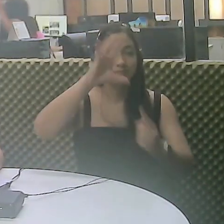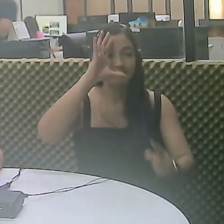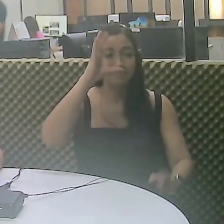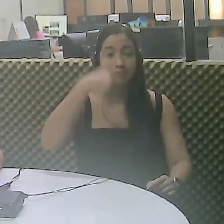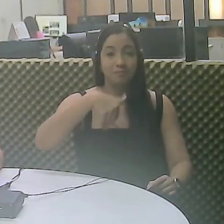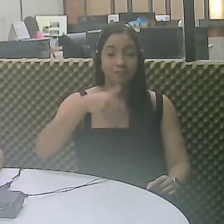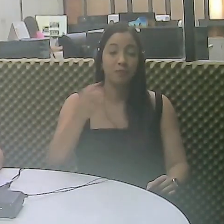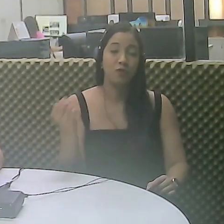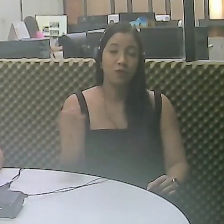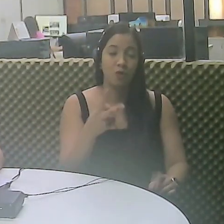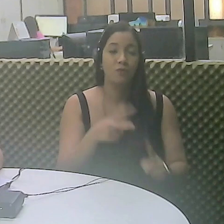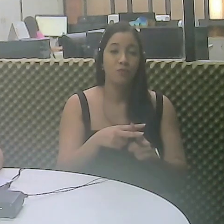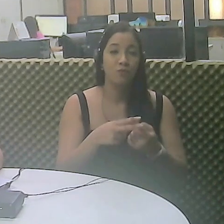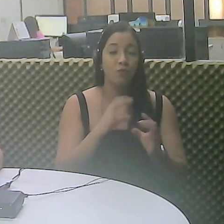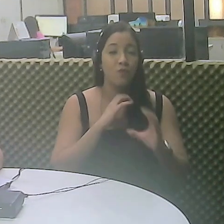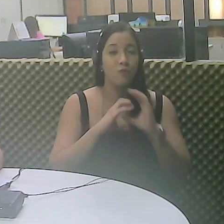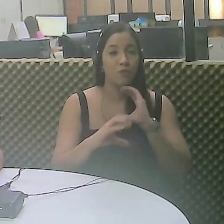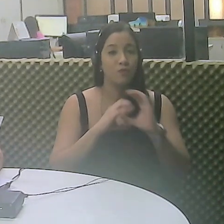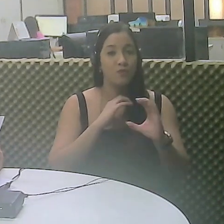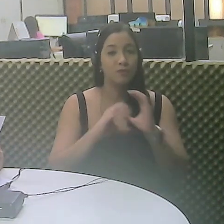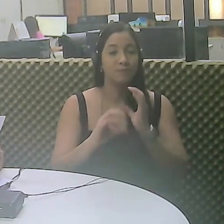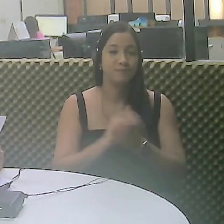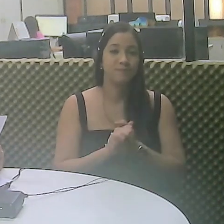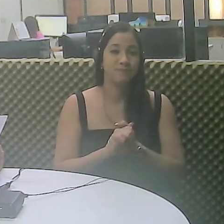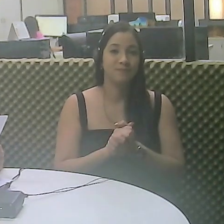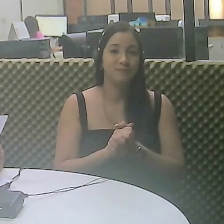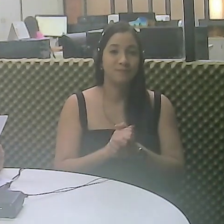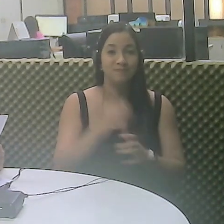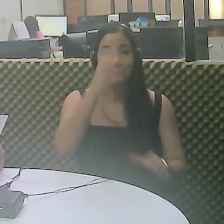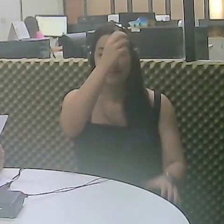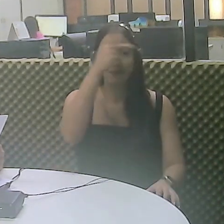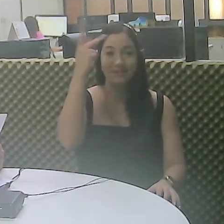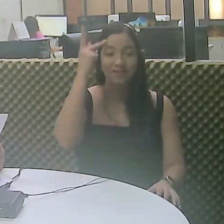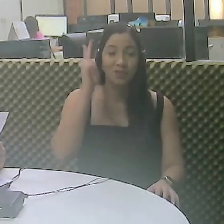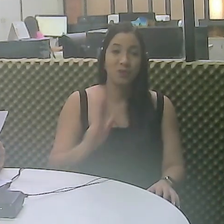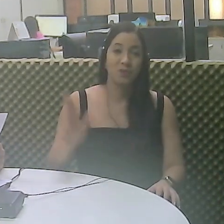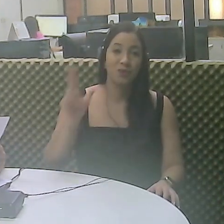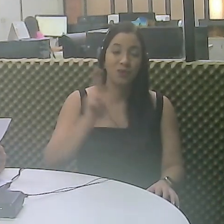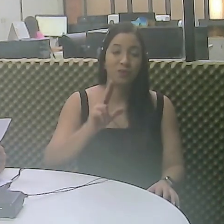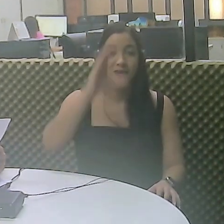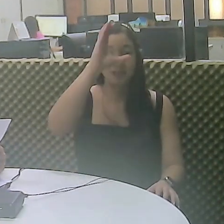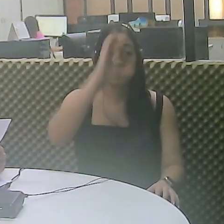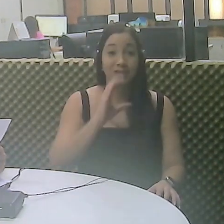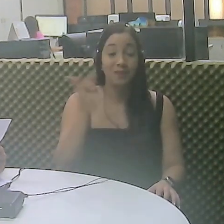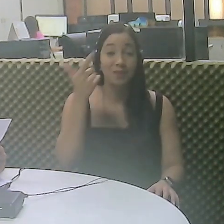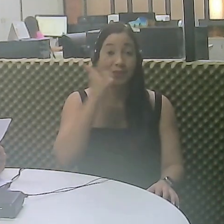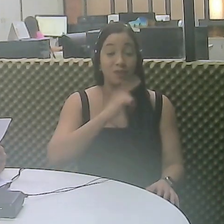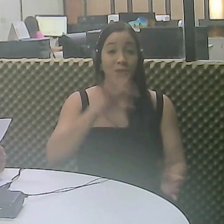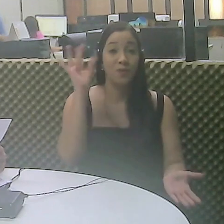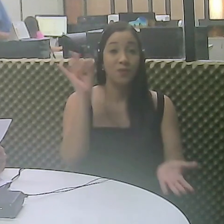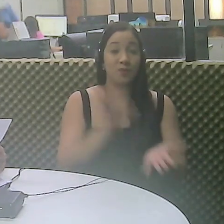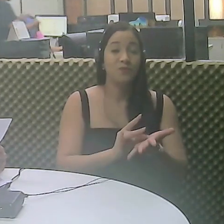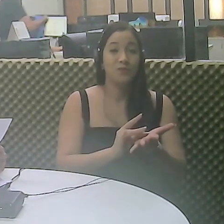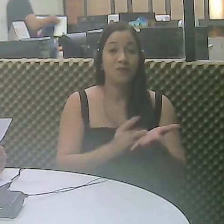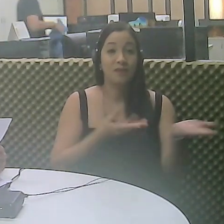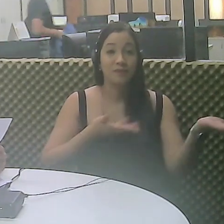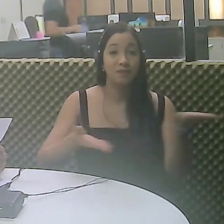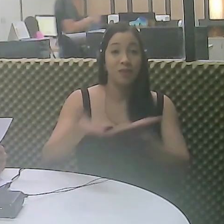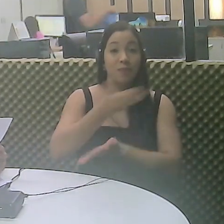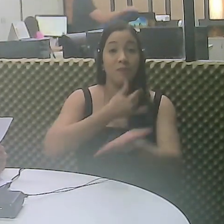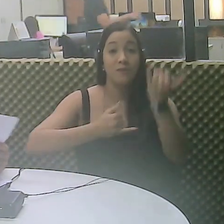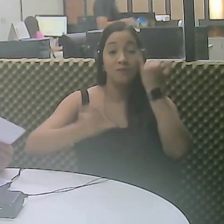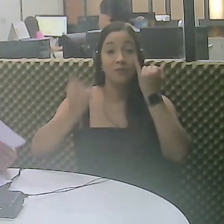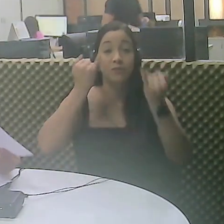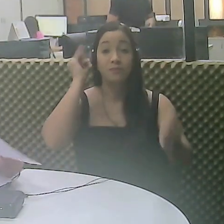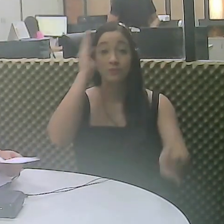de mais essa ferramenta de comunicação. Com o canal da Prefeitura de Uberlândia, os cidadãos ganham um meio oficial para compartilhamento de